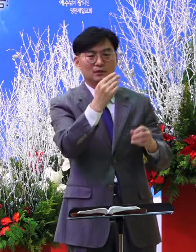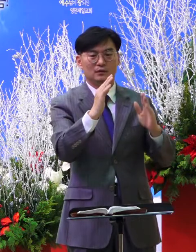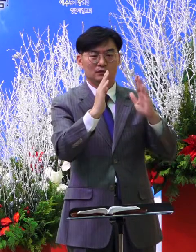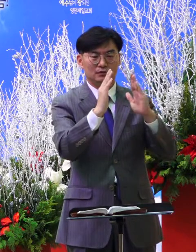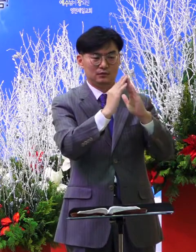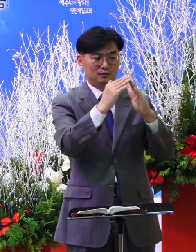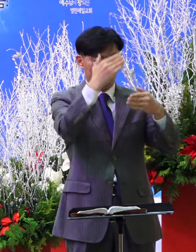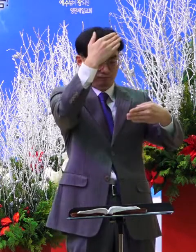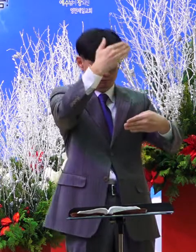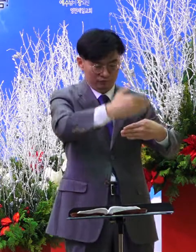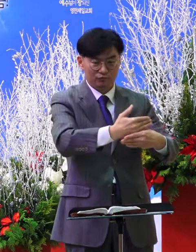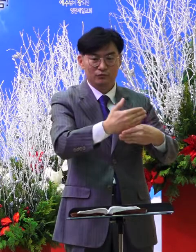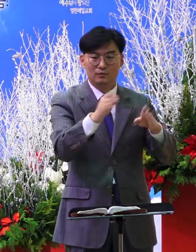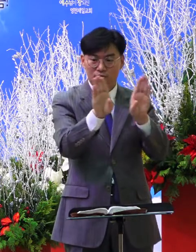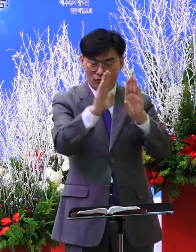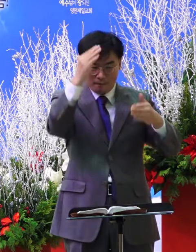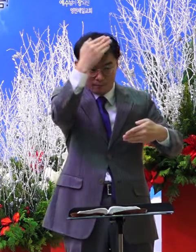두드리면서